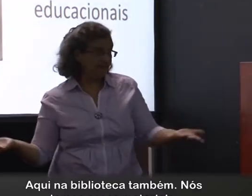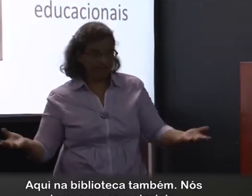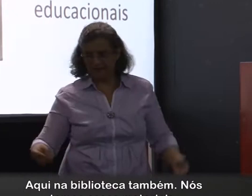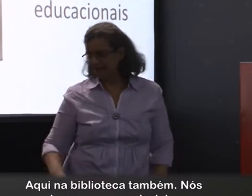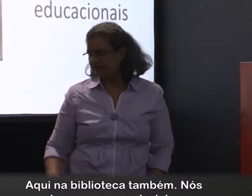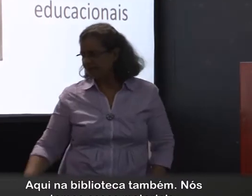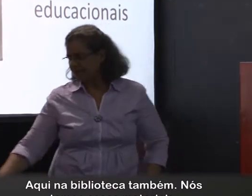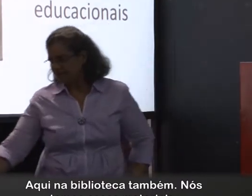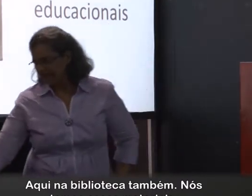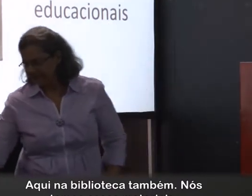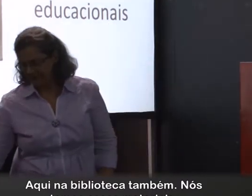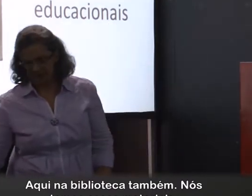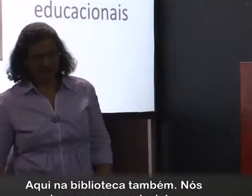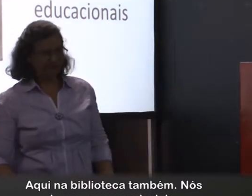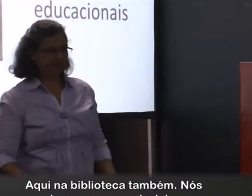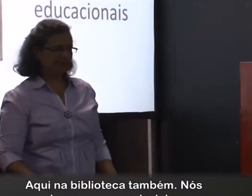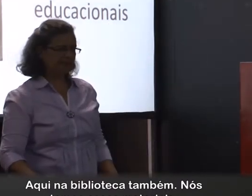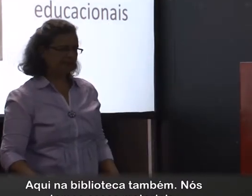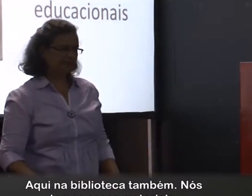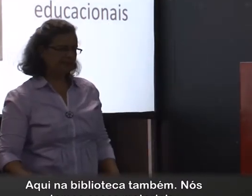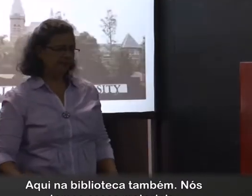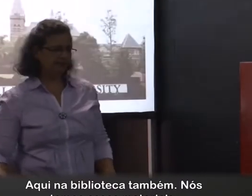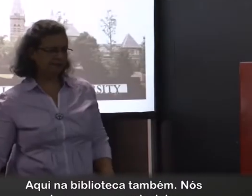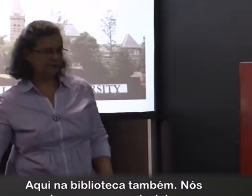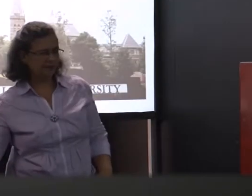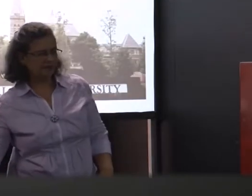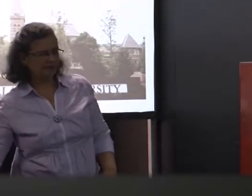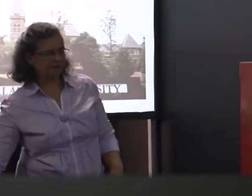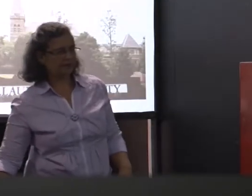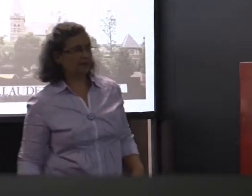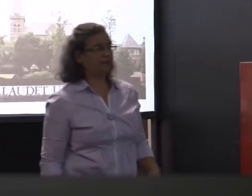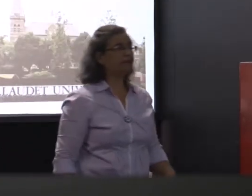Aqui na biblioteca também nós temos esses materiais.